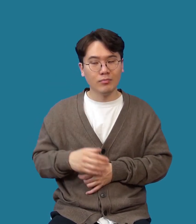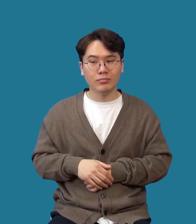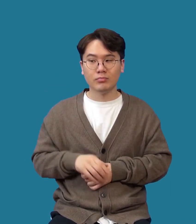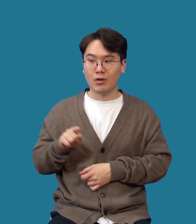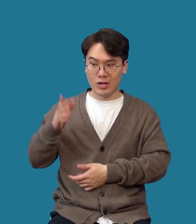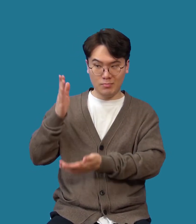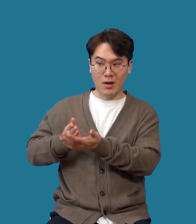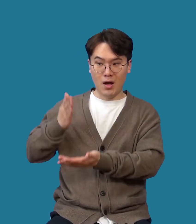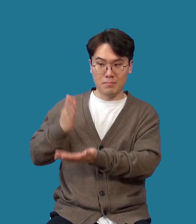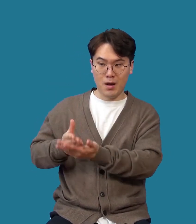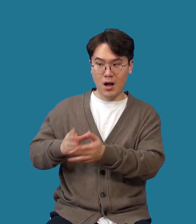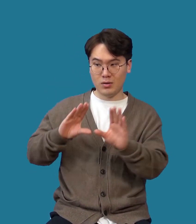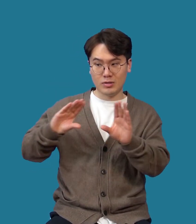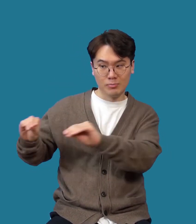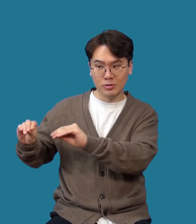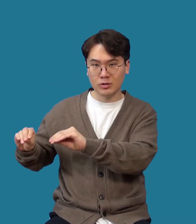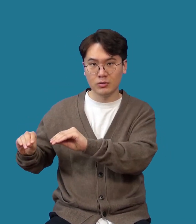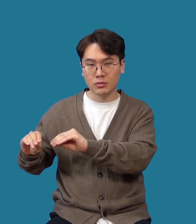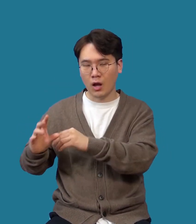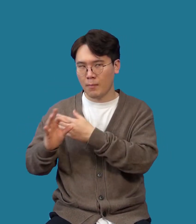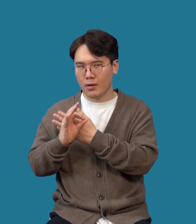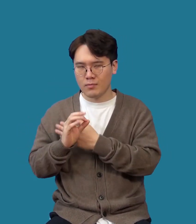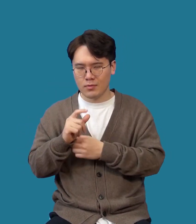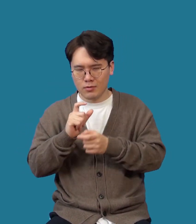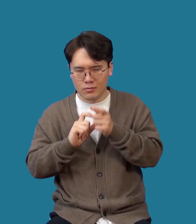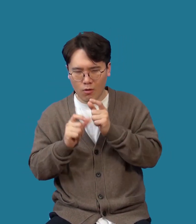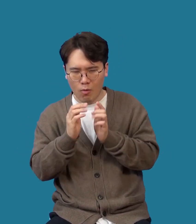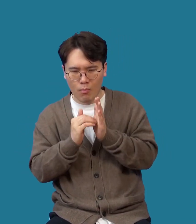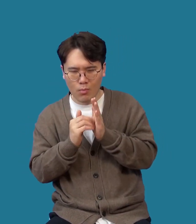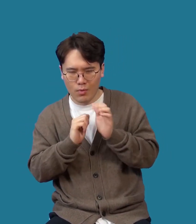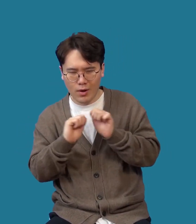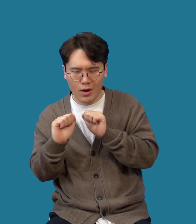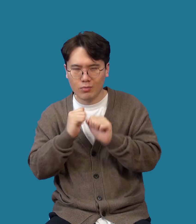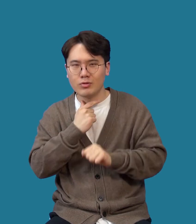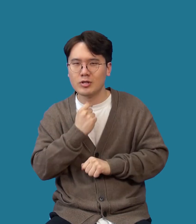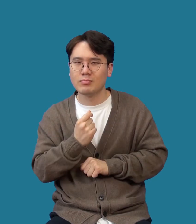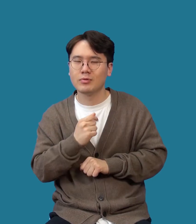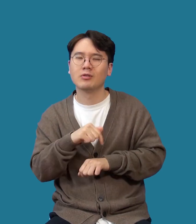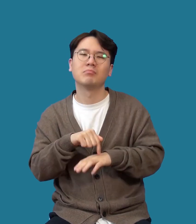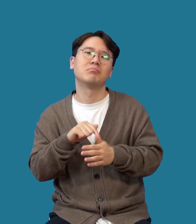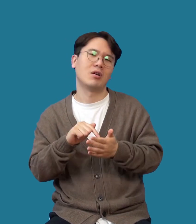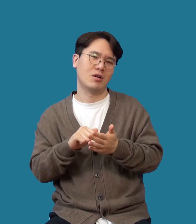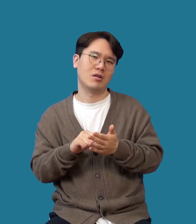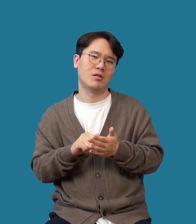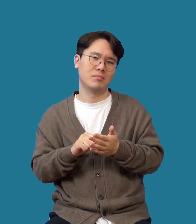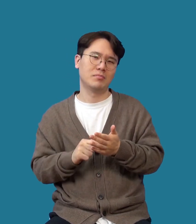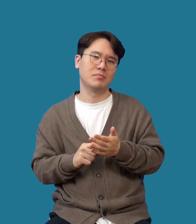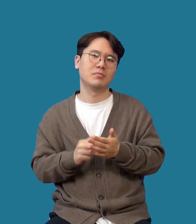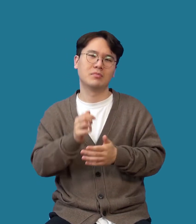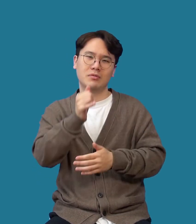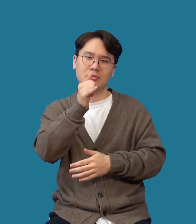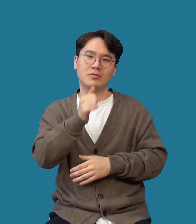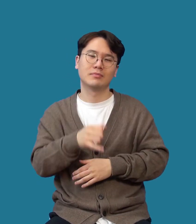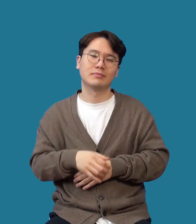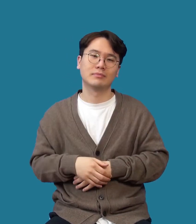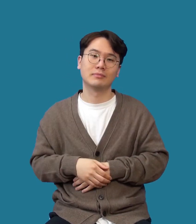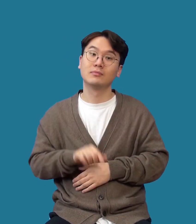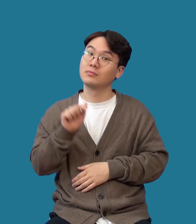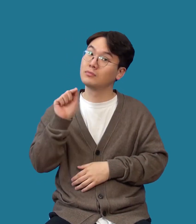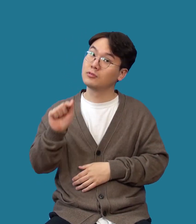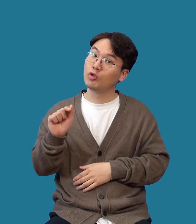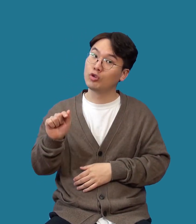싶어하는 그런 왜곡된 존재가 되어버렸습니다. 그것을 신학자들은